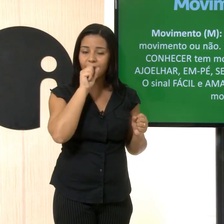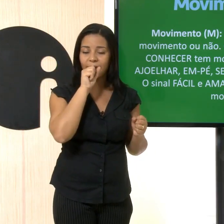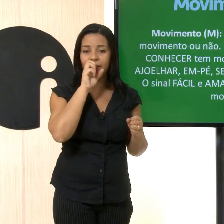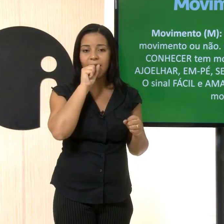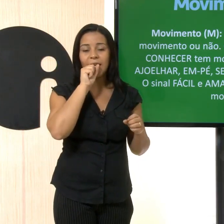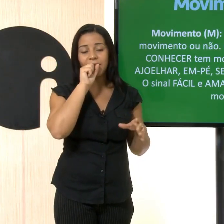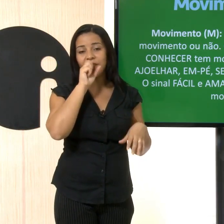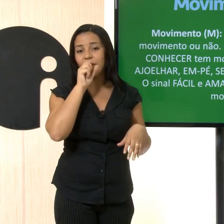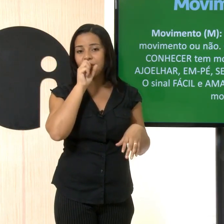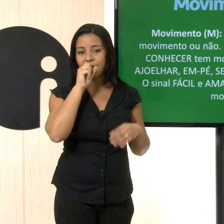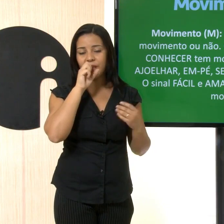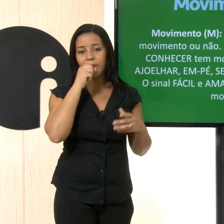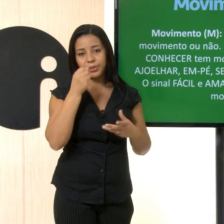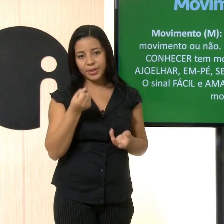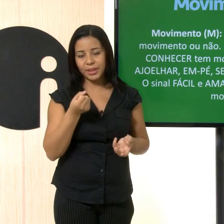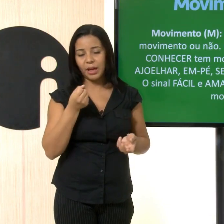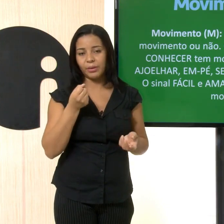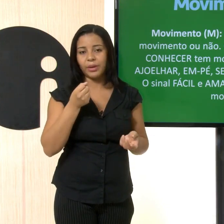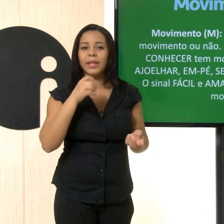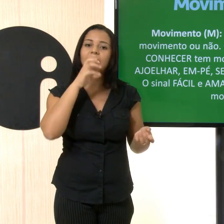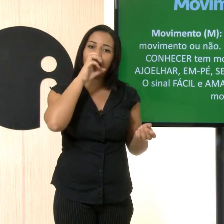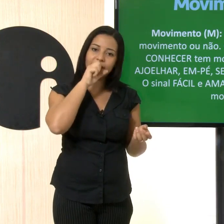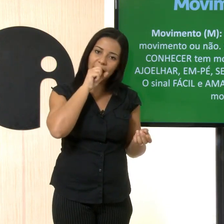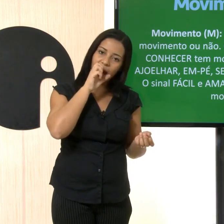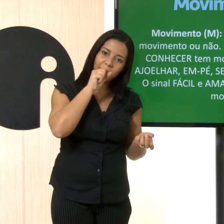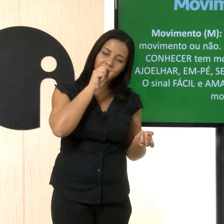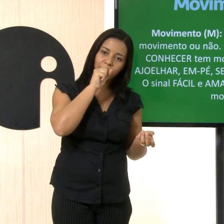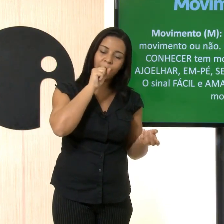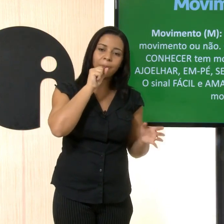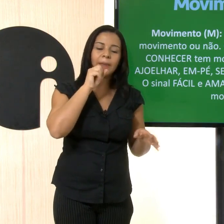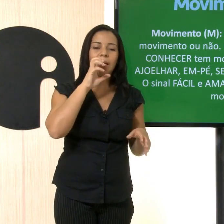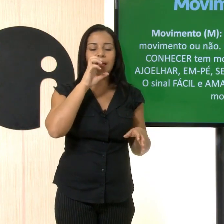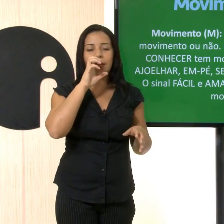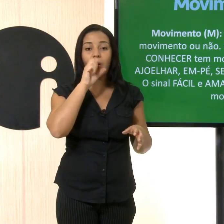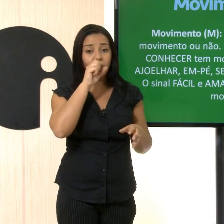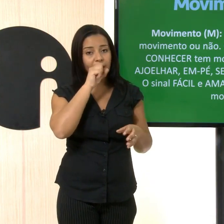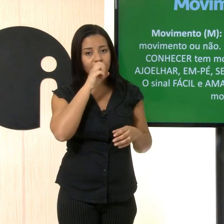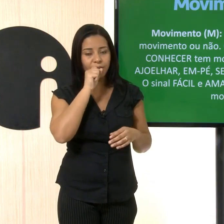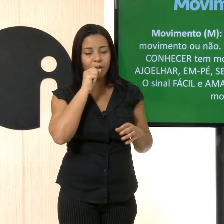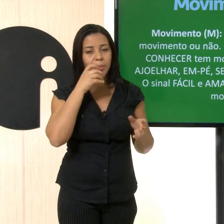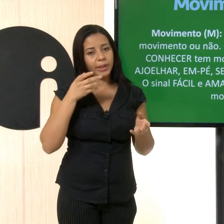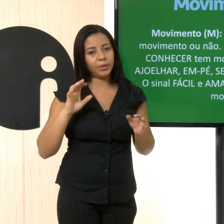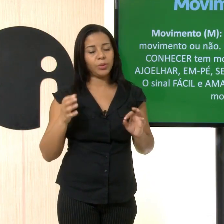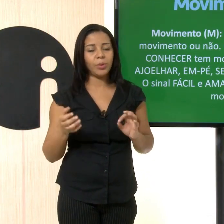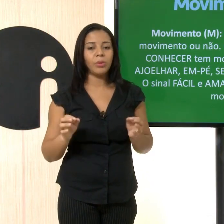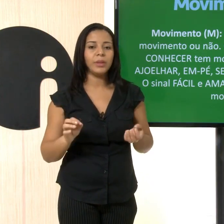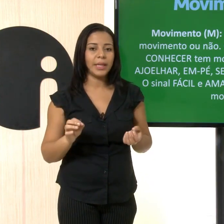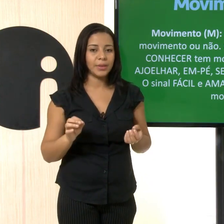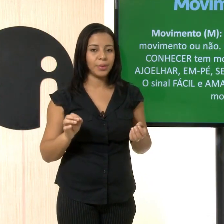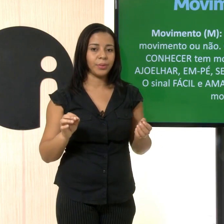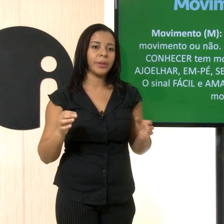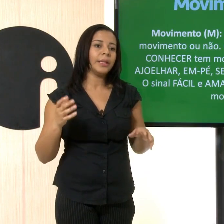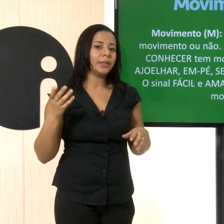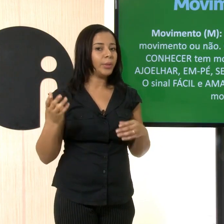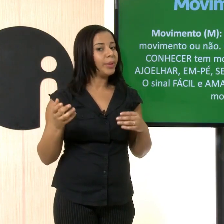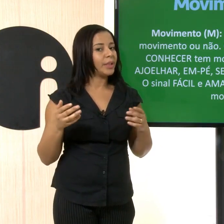boca, ele vai dar origem a outro sinal, que é sábado ou laranja, dependendo do contexto. Então, por isso,